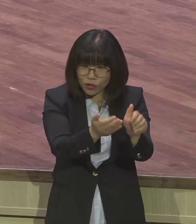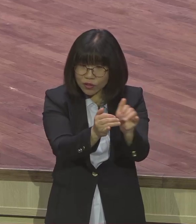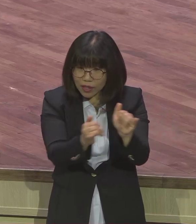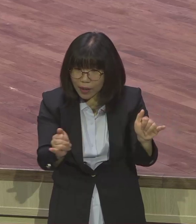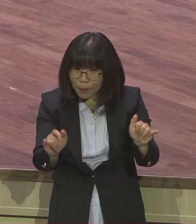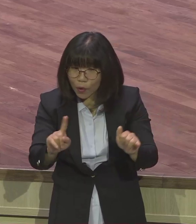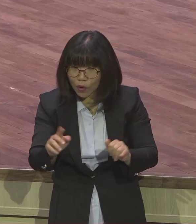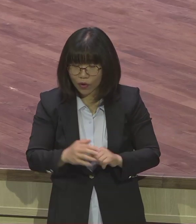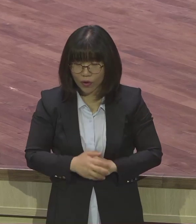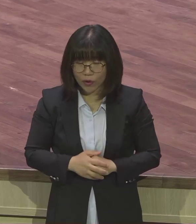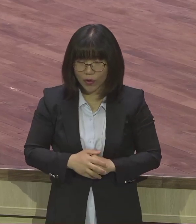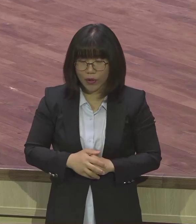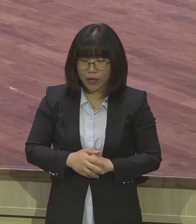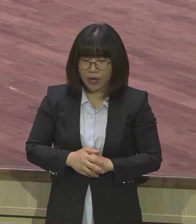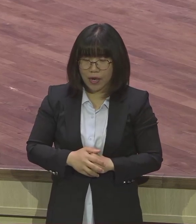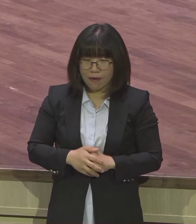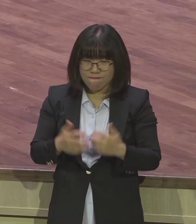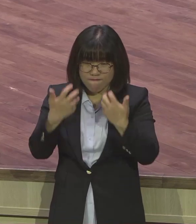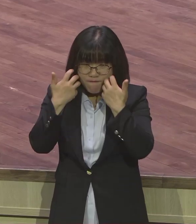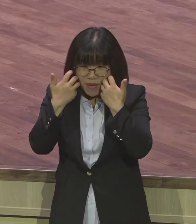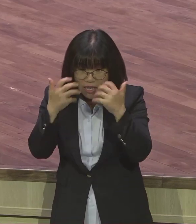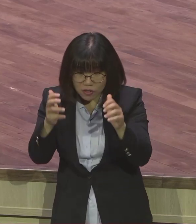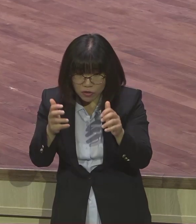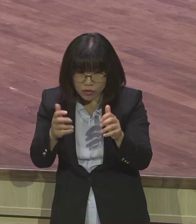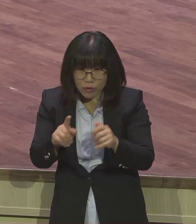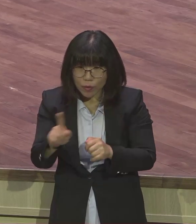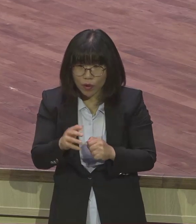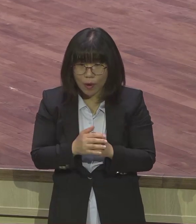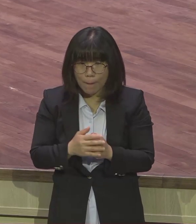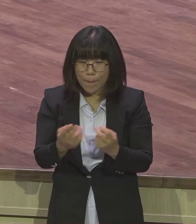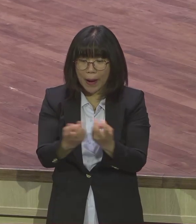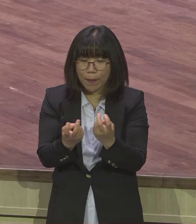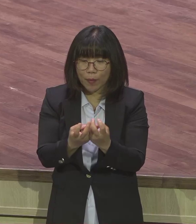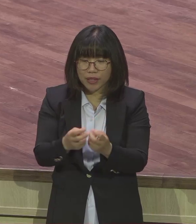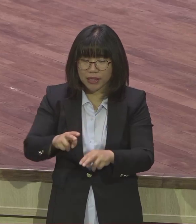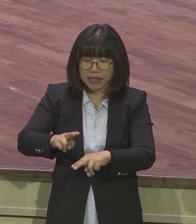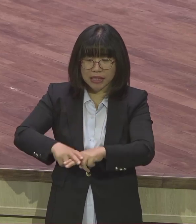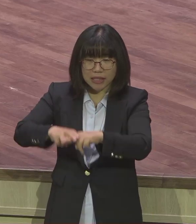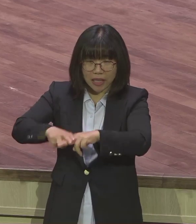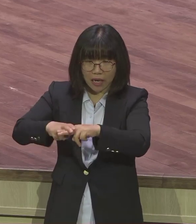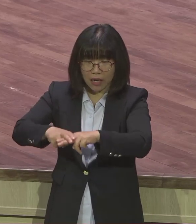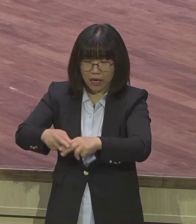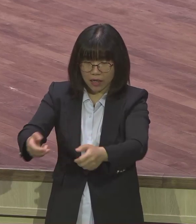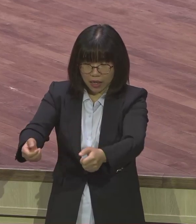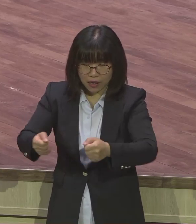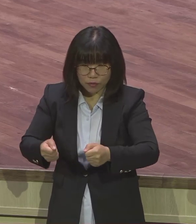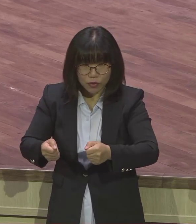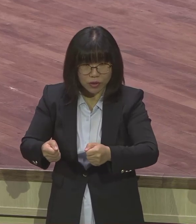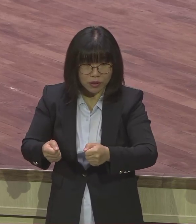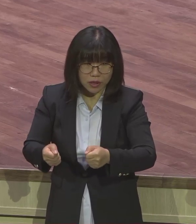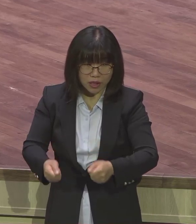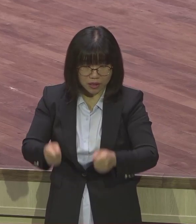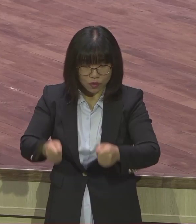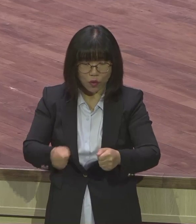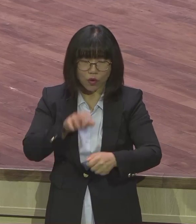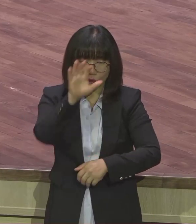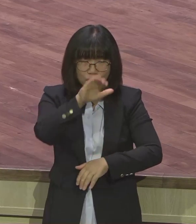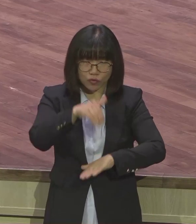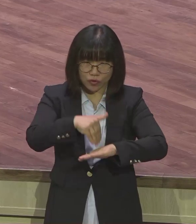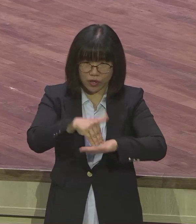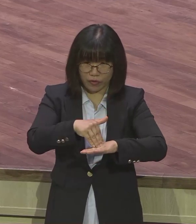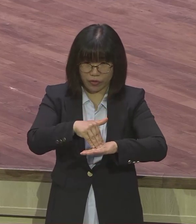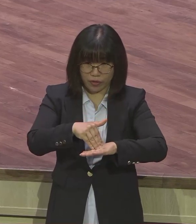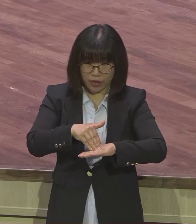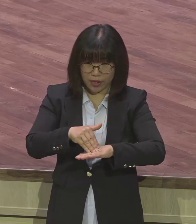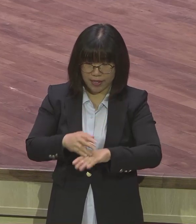맹수를 조련하는 방법 중 하나가 뭐냐? 의자를 들고 훈련시키는 거예요. 의자를 들고 훈련시킨대요. 조련사가 들어올